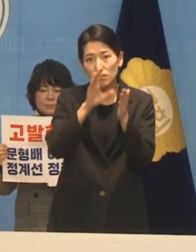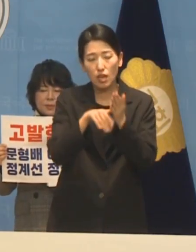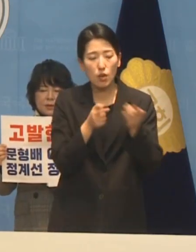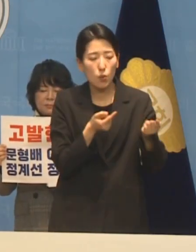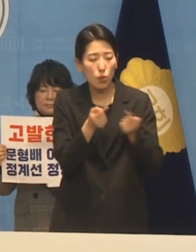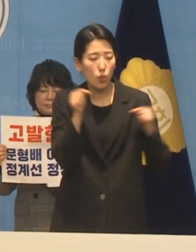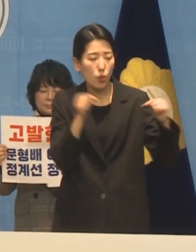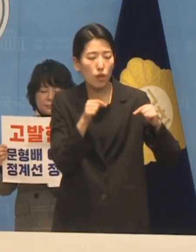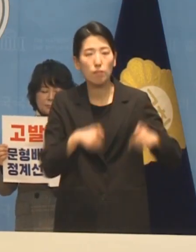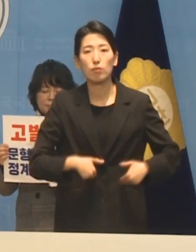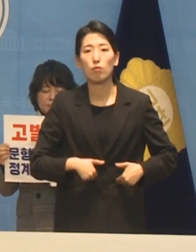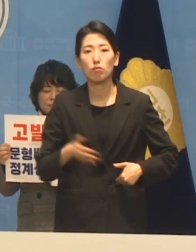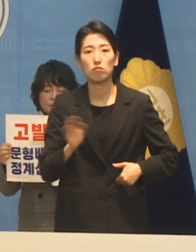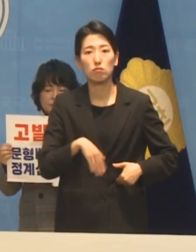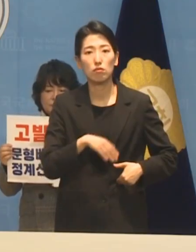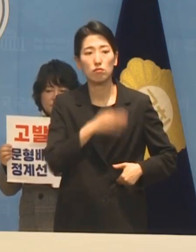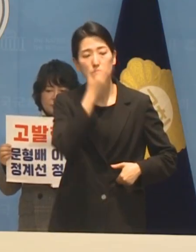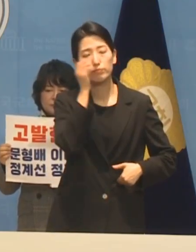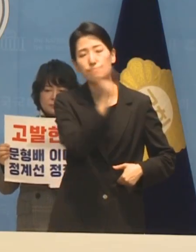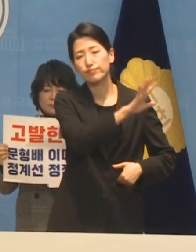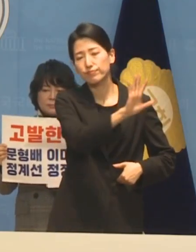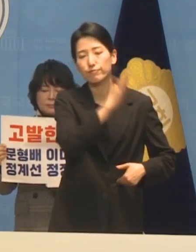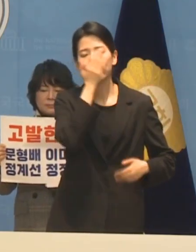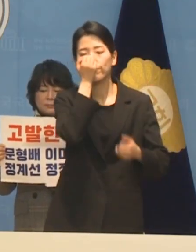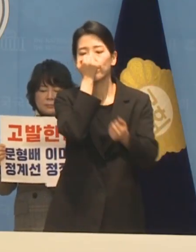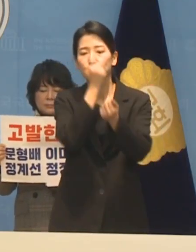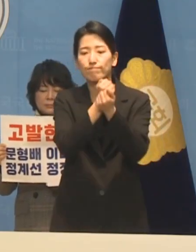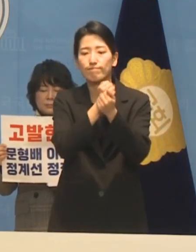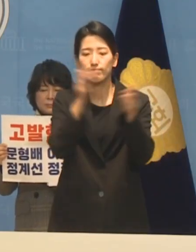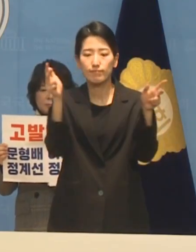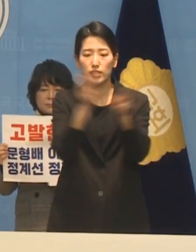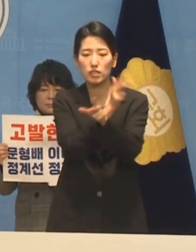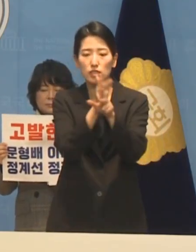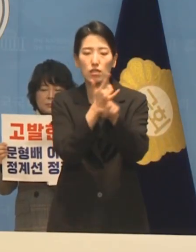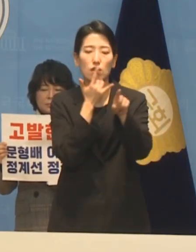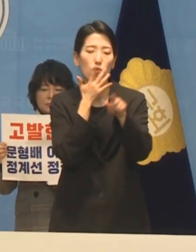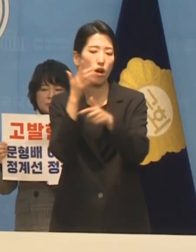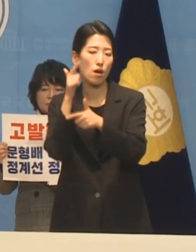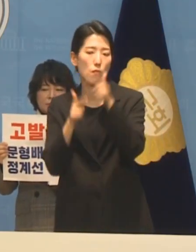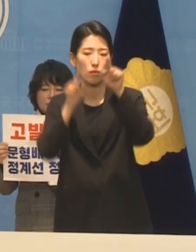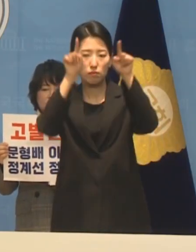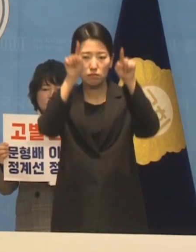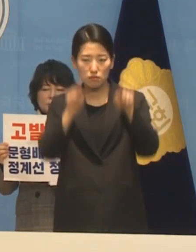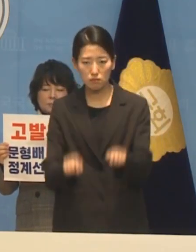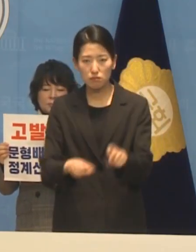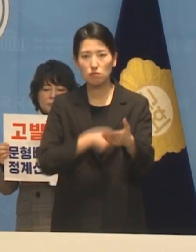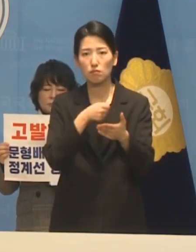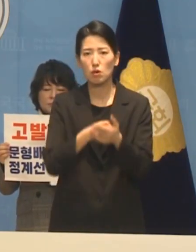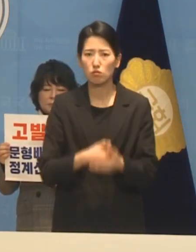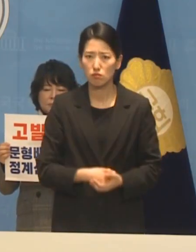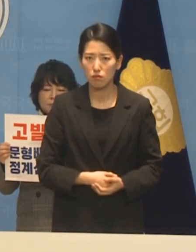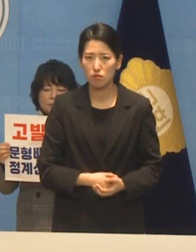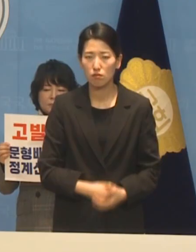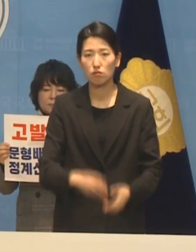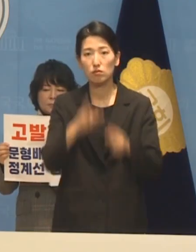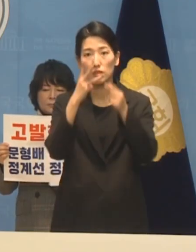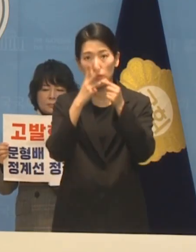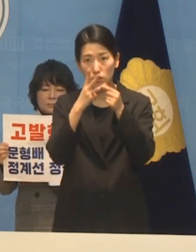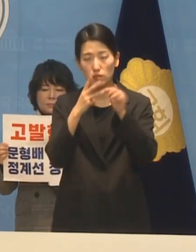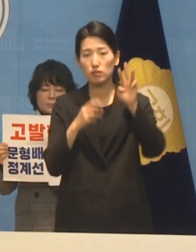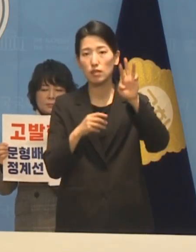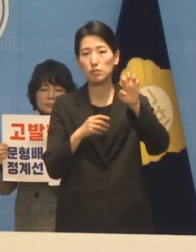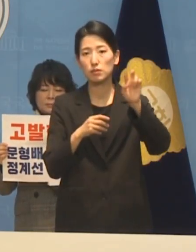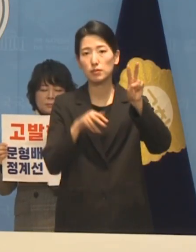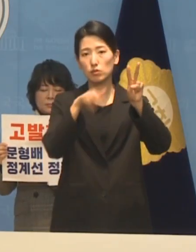헌재는 변호인단의 요청을 무시하고 일방적으로 일주일에 2번씩 변론을 강행했습니다. 위법 3. 헌재법